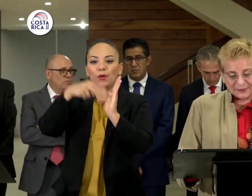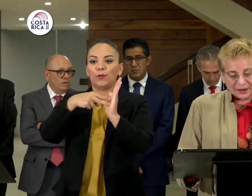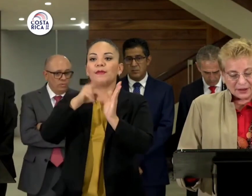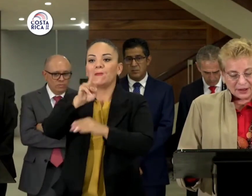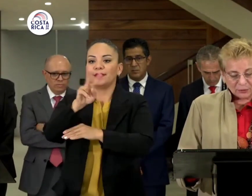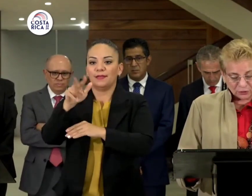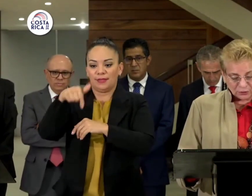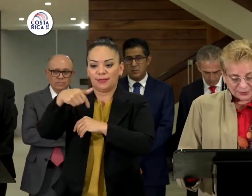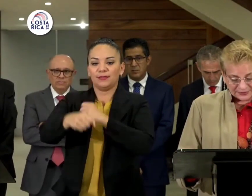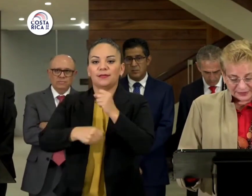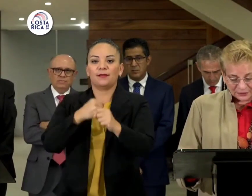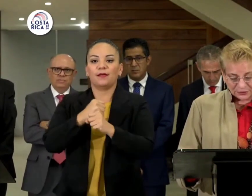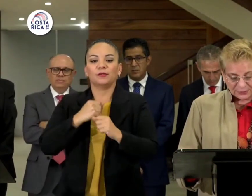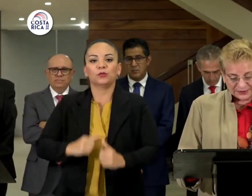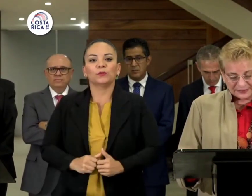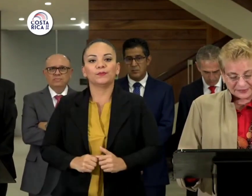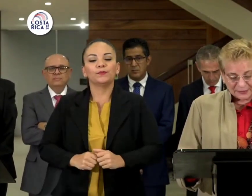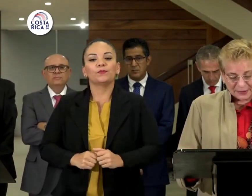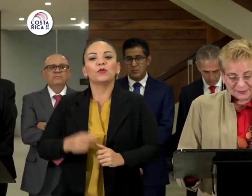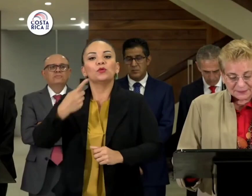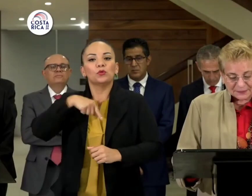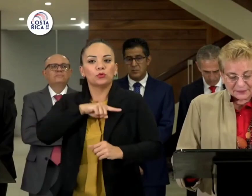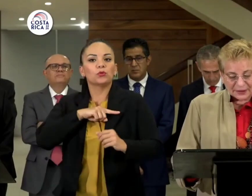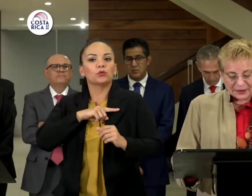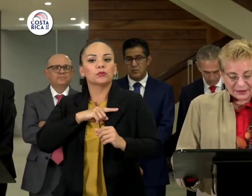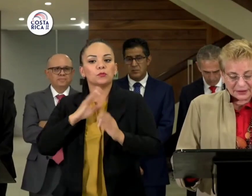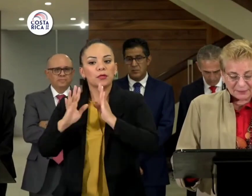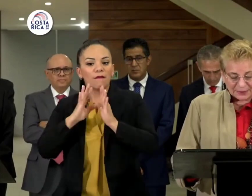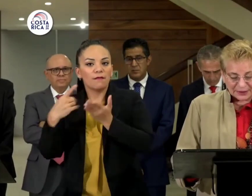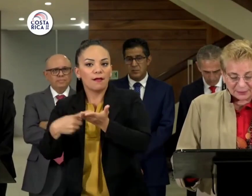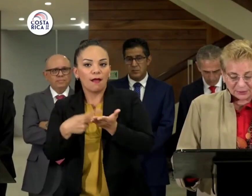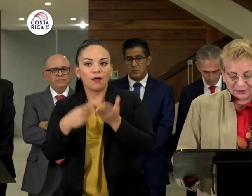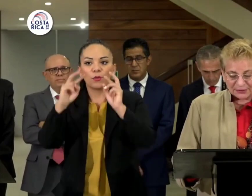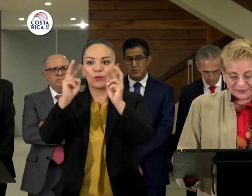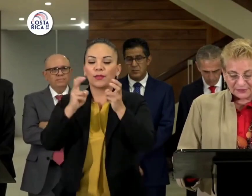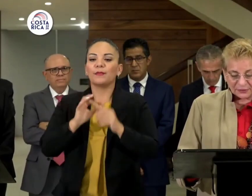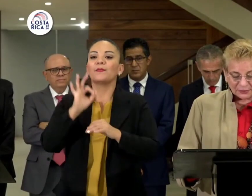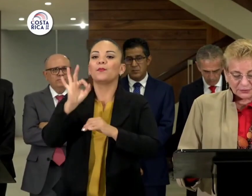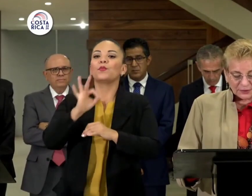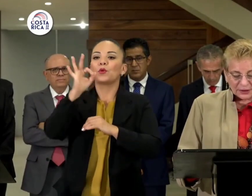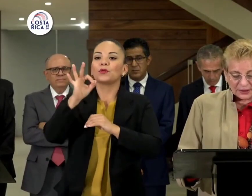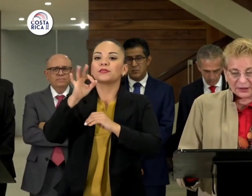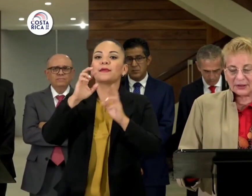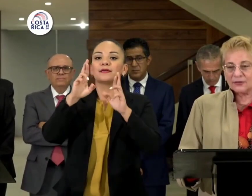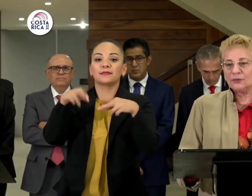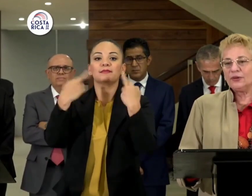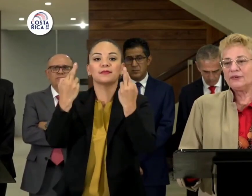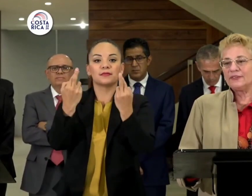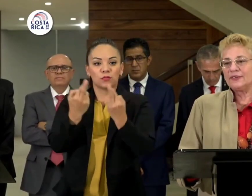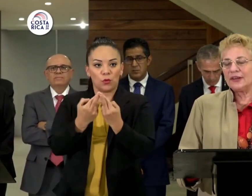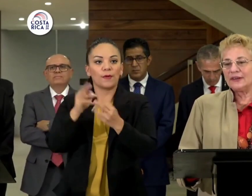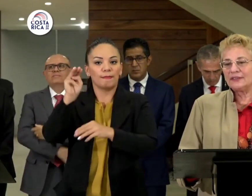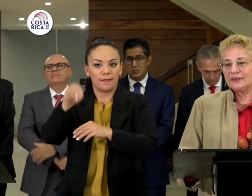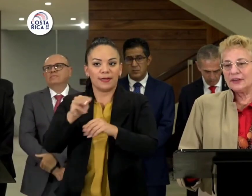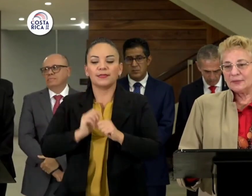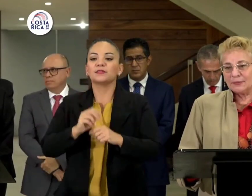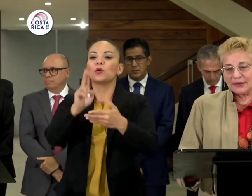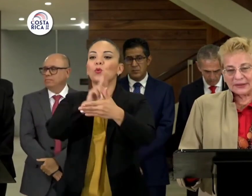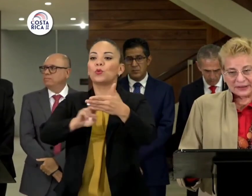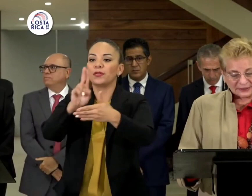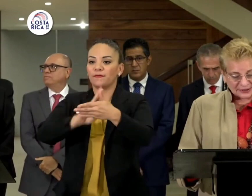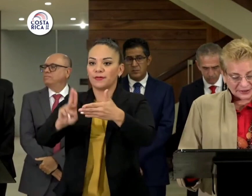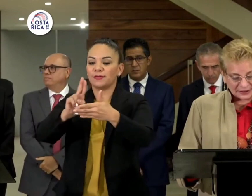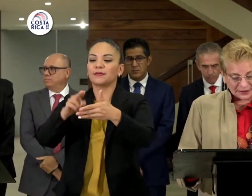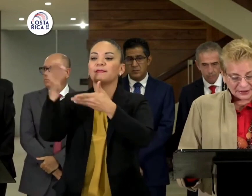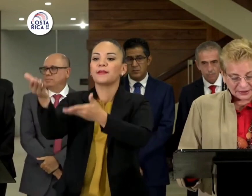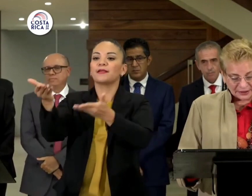2023. Hemos conversado sobre ese tema y para la próxima sesión las universidades